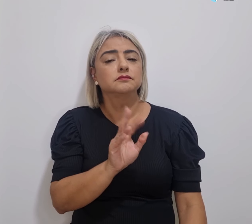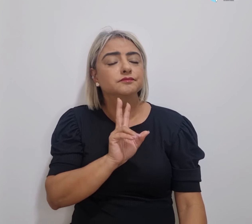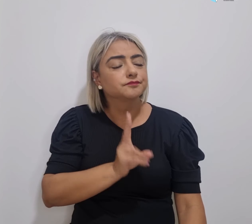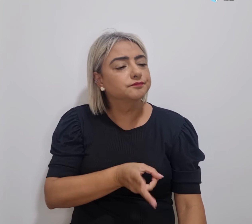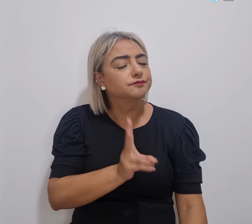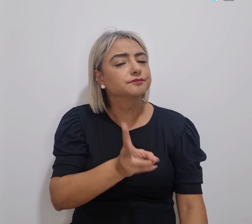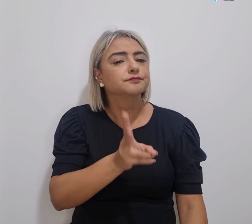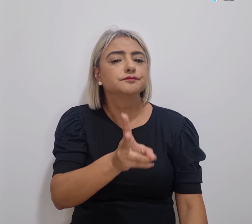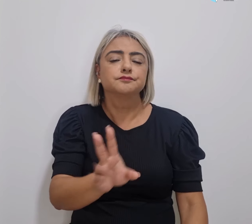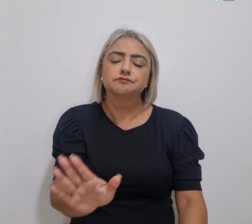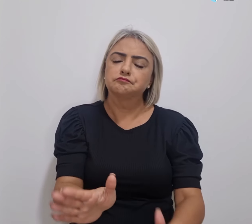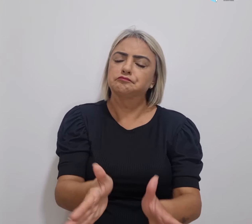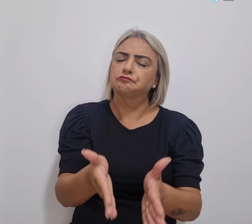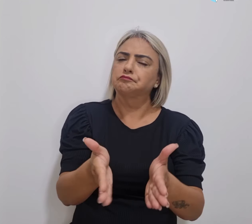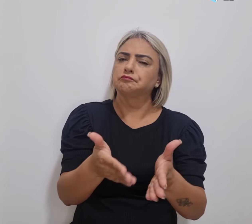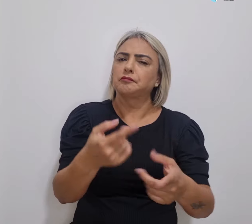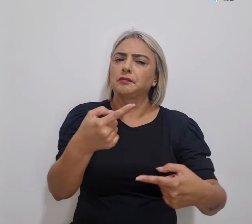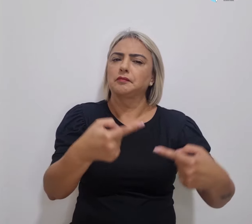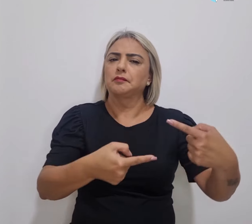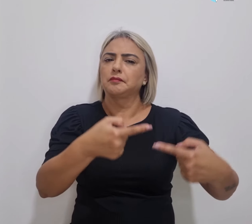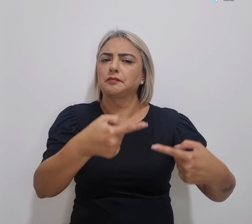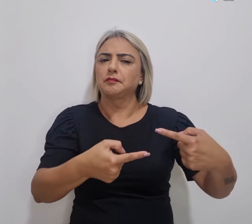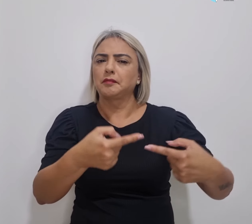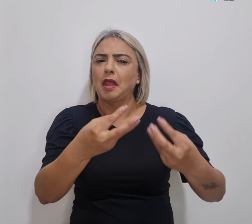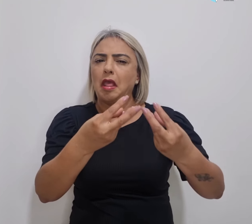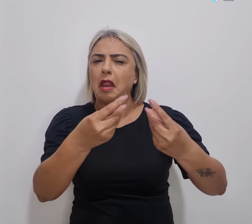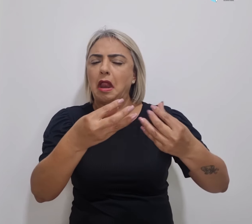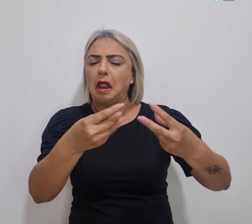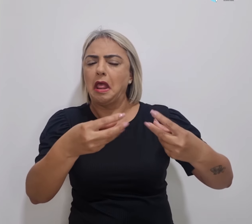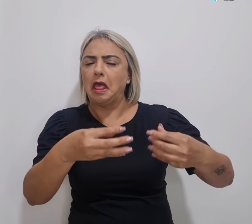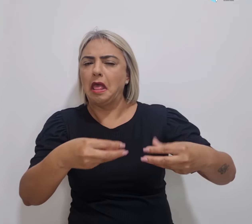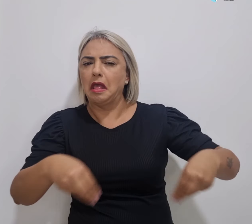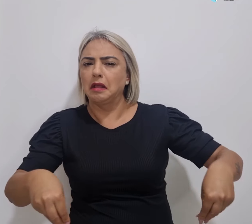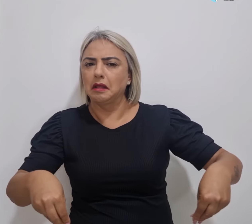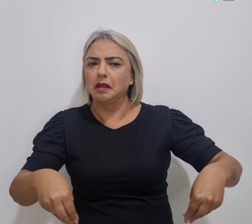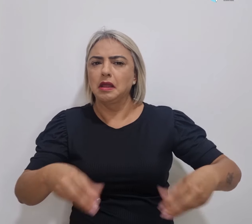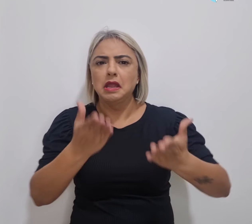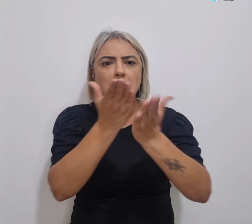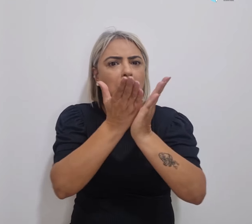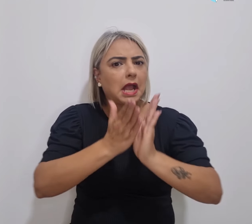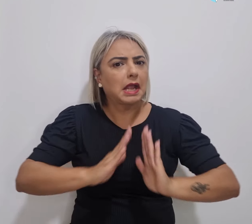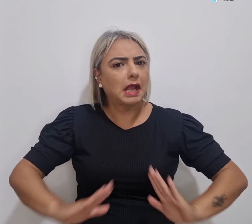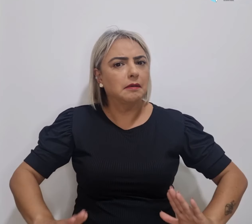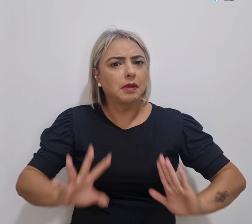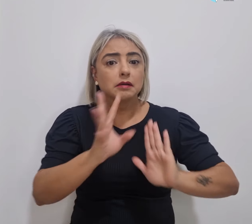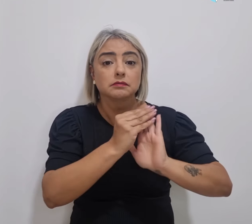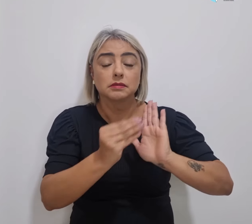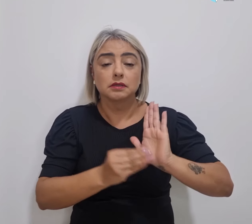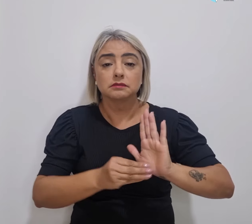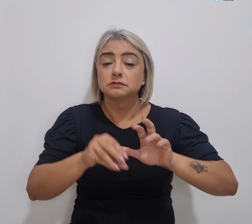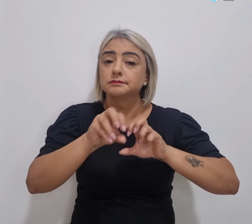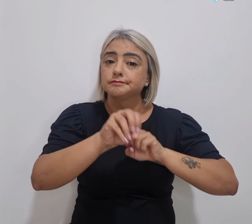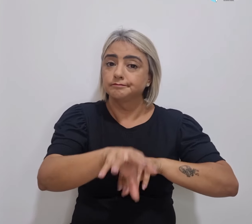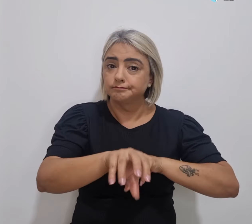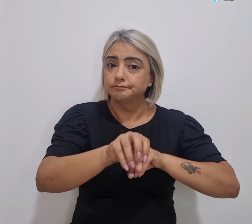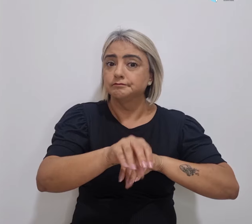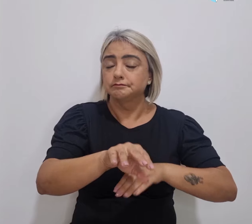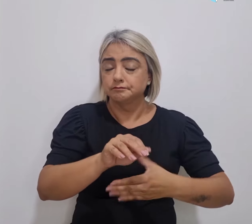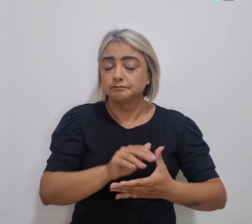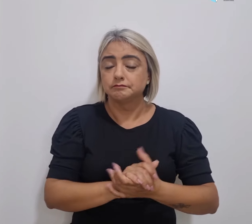promovendo uma política de sucateamento e extinção dessa modalidade de ensino. Além